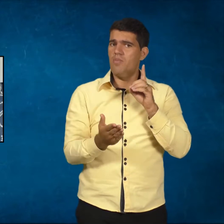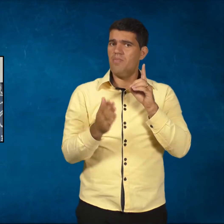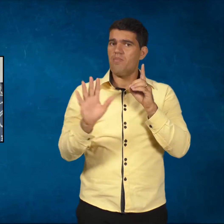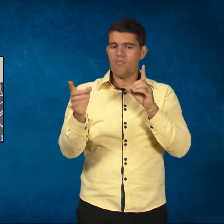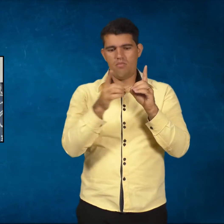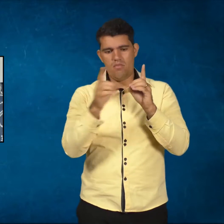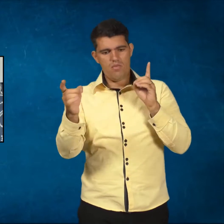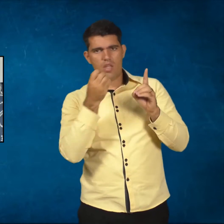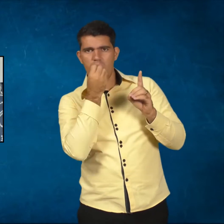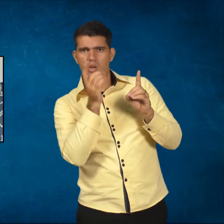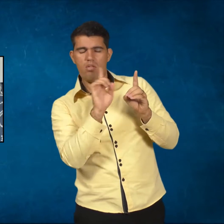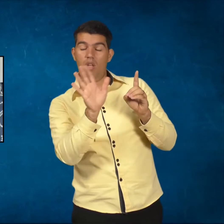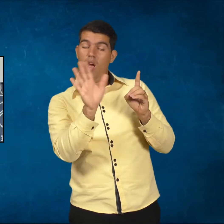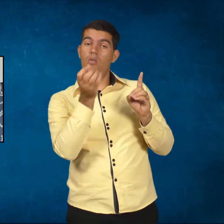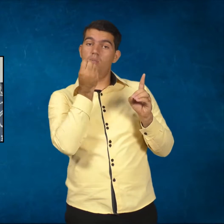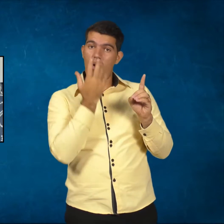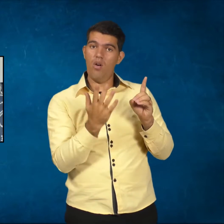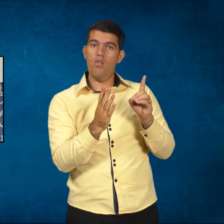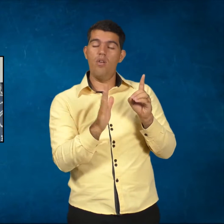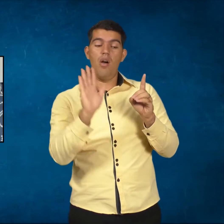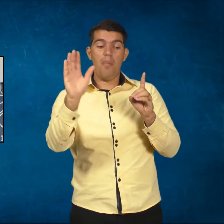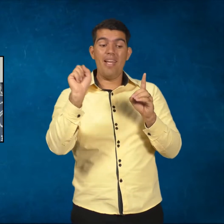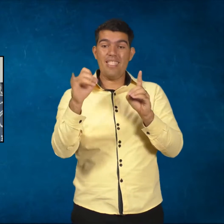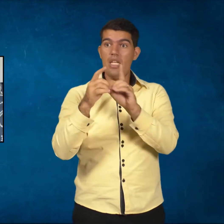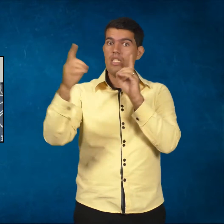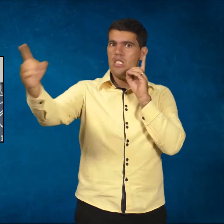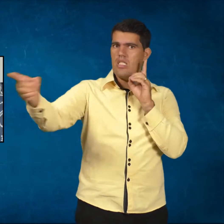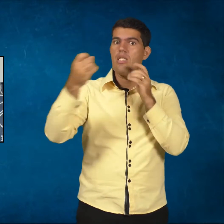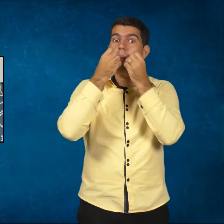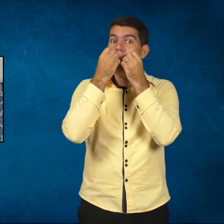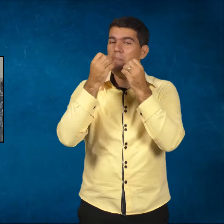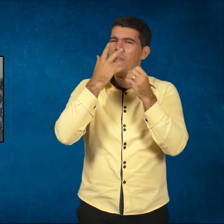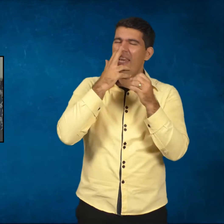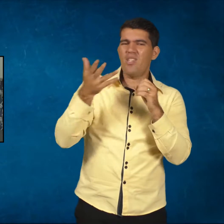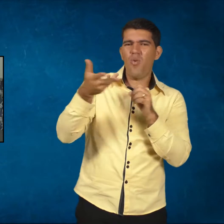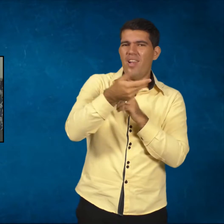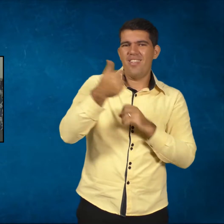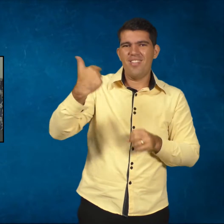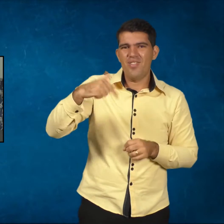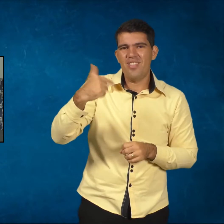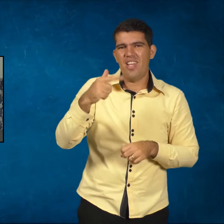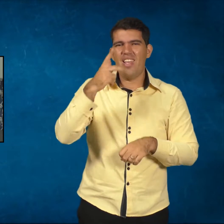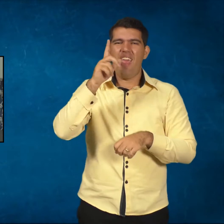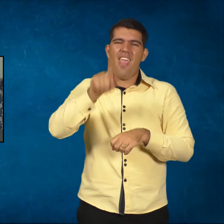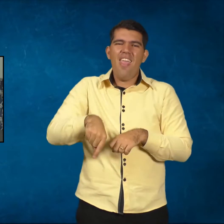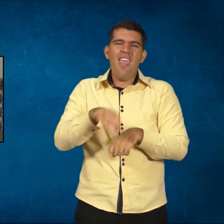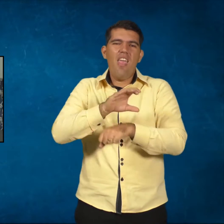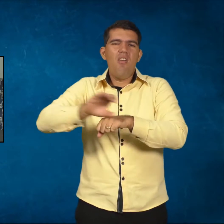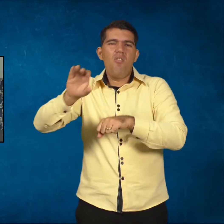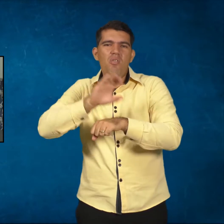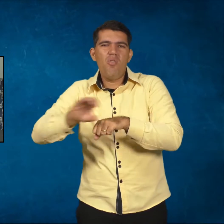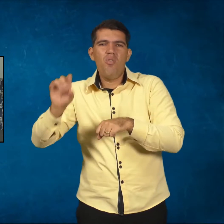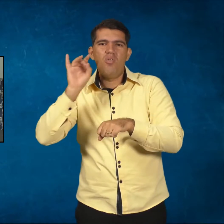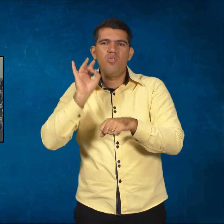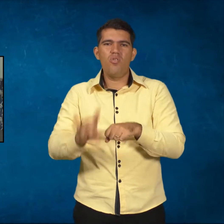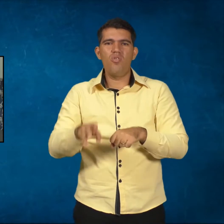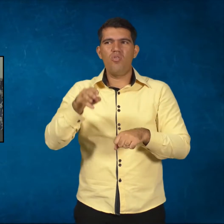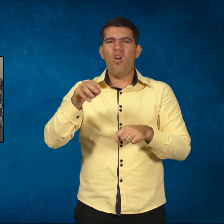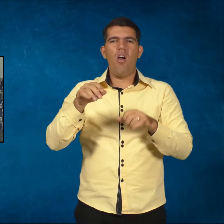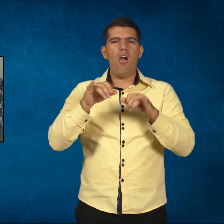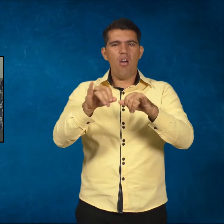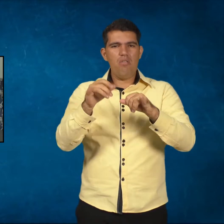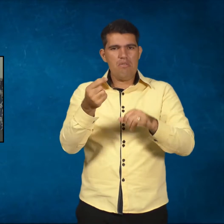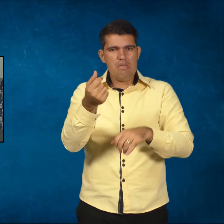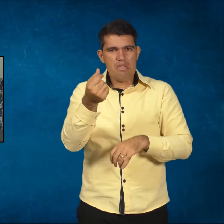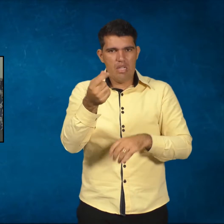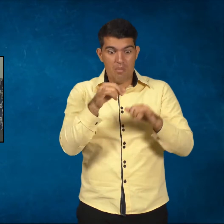modalidade à distância não é bom, mas quando ela não é ofertada de qualidade, quando é esses cursos que às vezes visa mais o mercado e